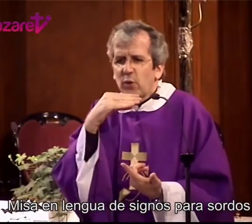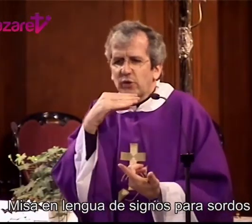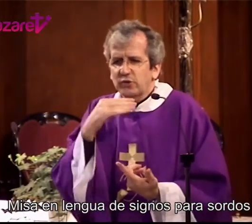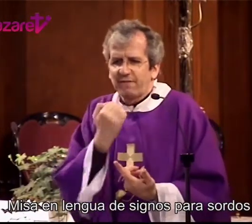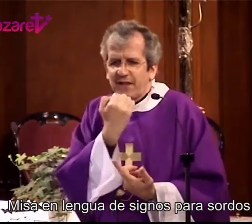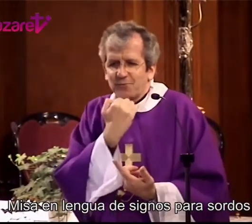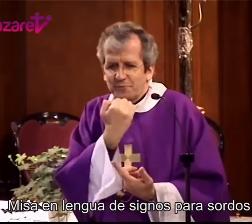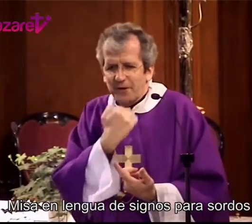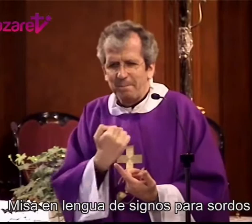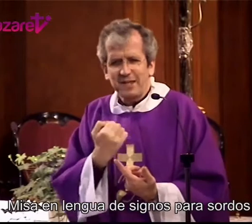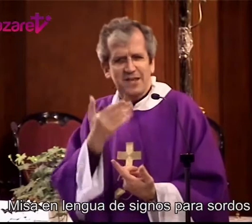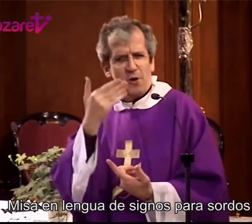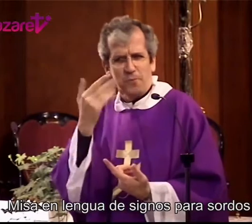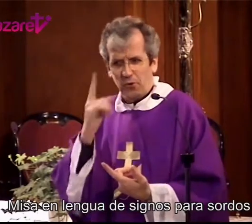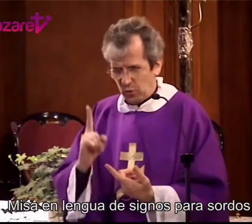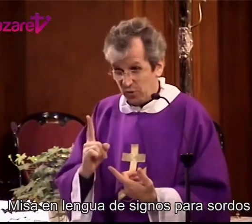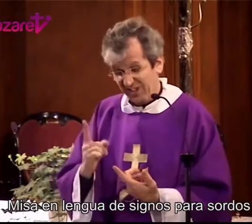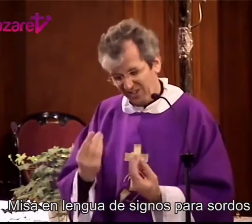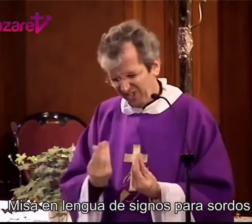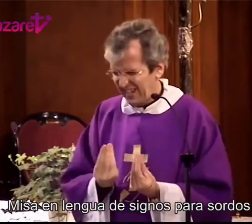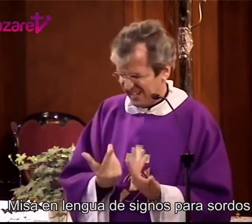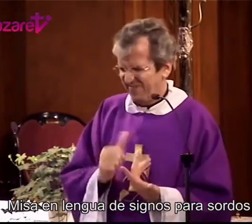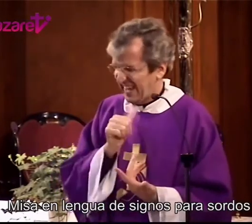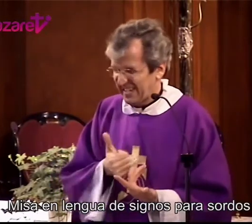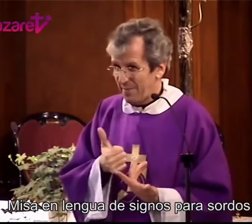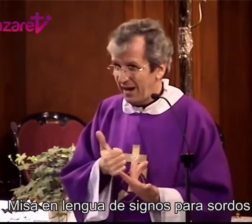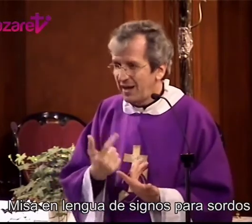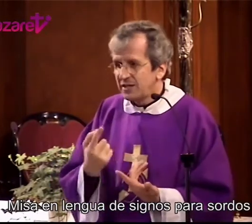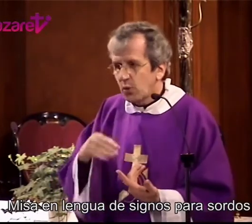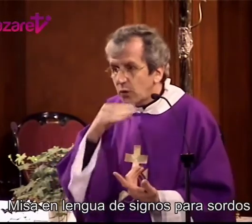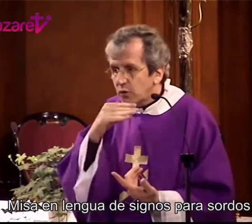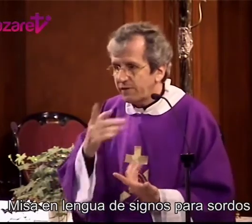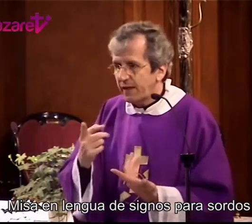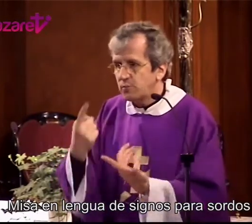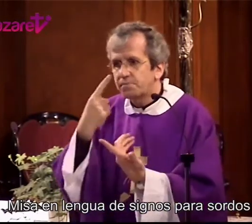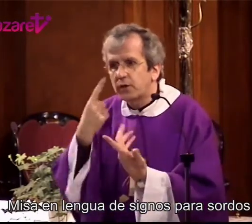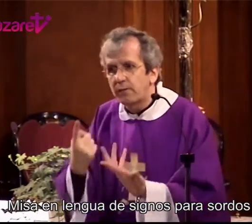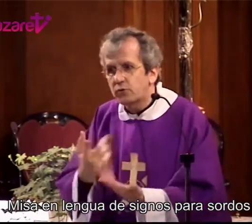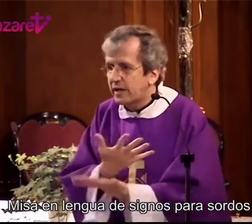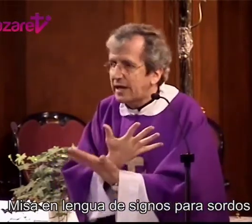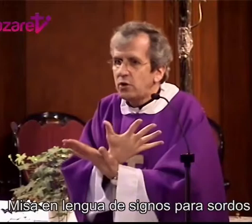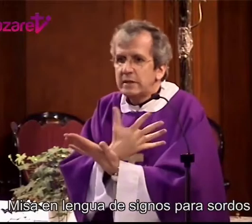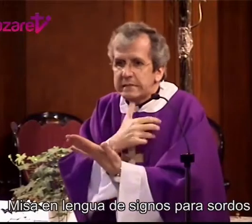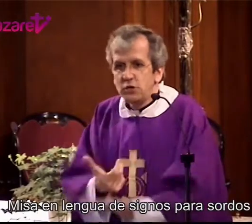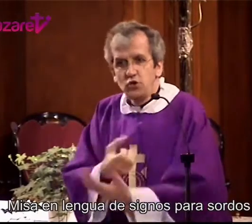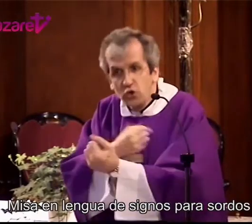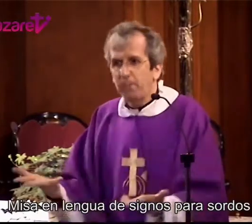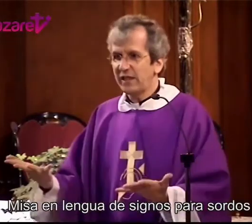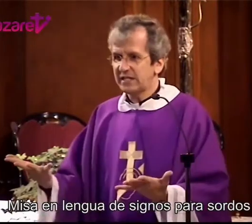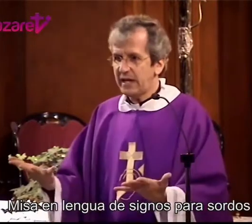nos enfadamos por envidia o por orgullo, que entonces está mal, sino cuando nos enfadamos porque vemos que aquello no puede ser,